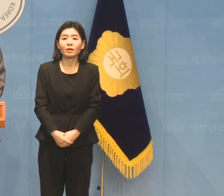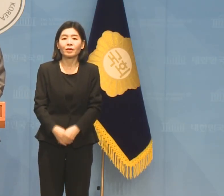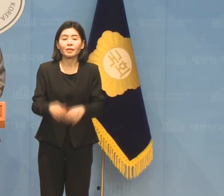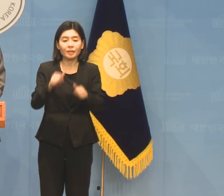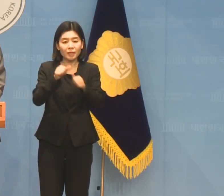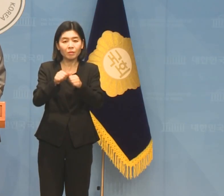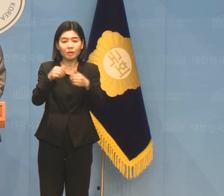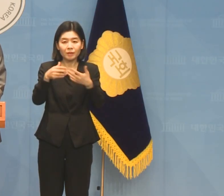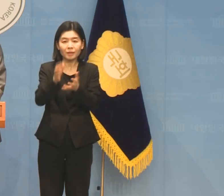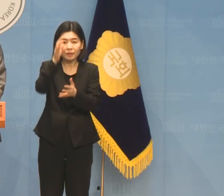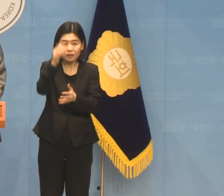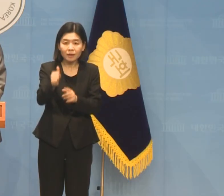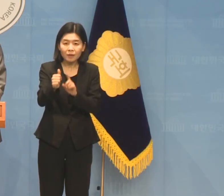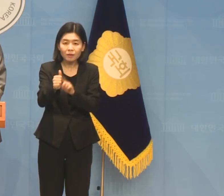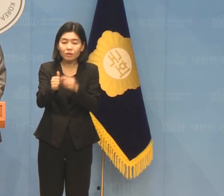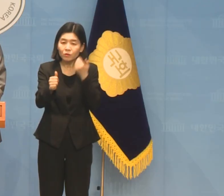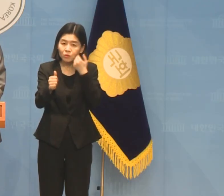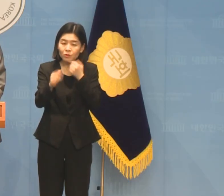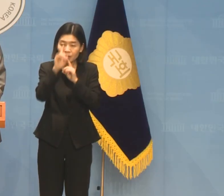자문단장은